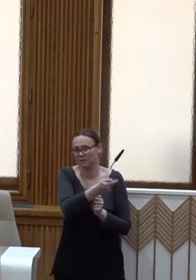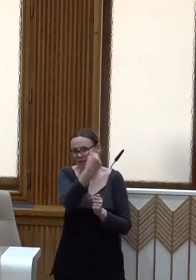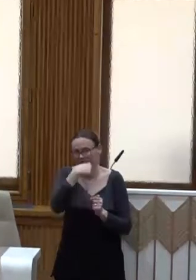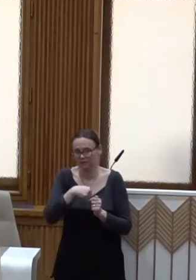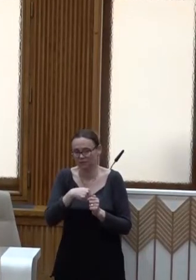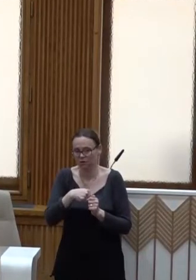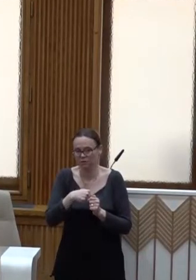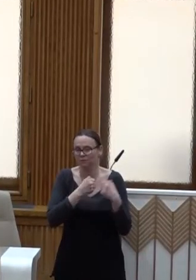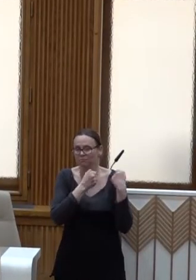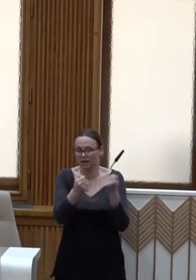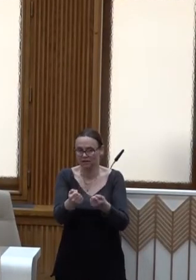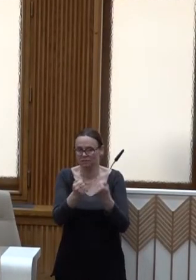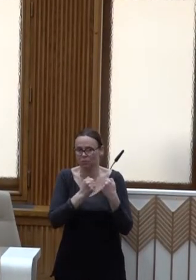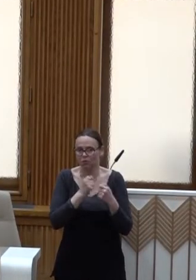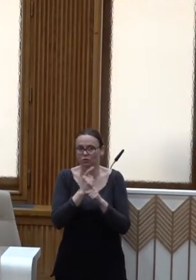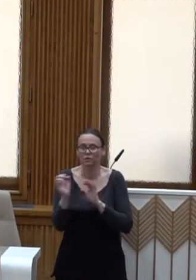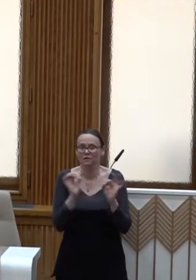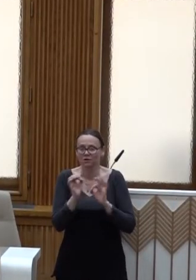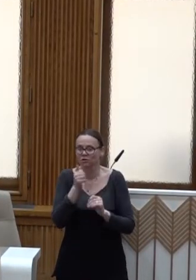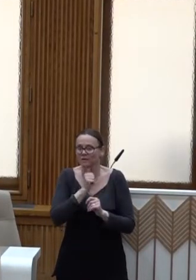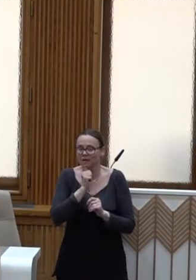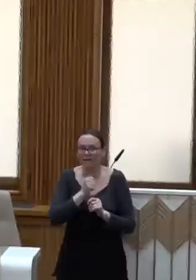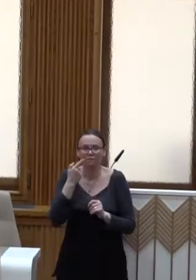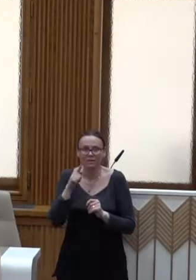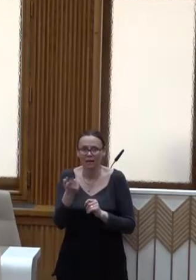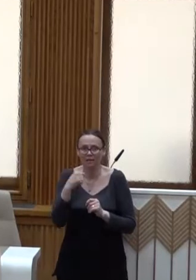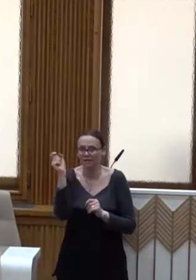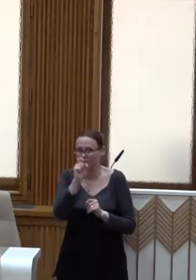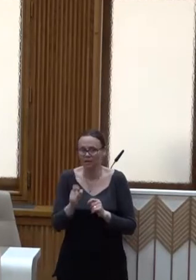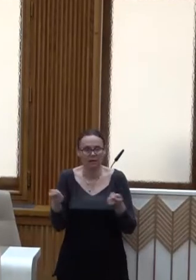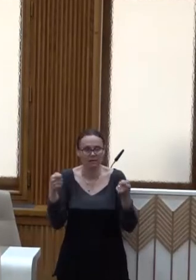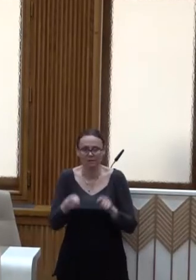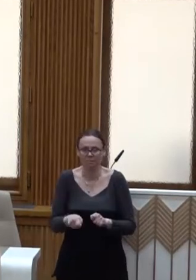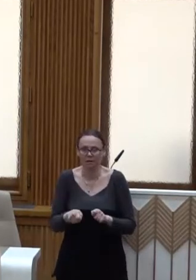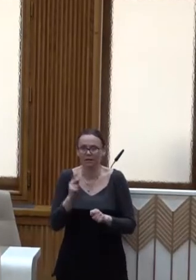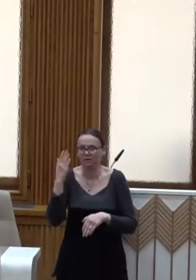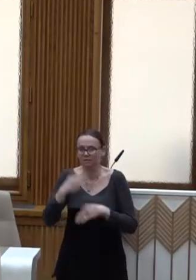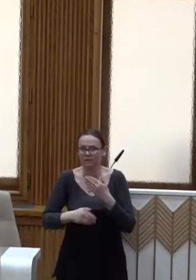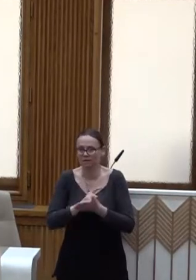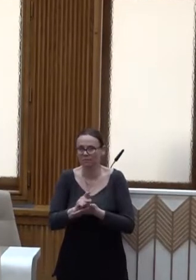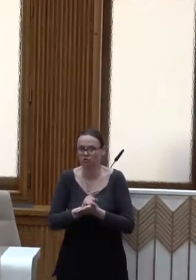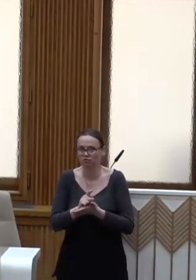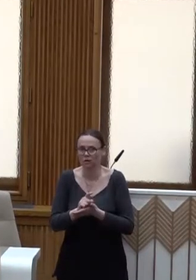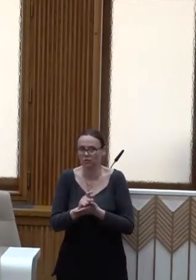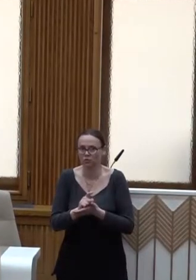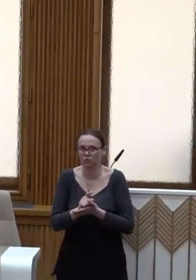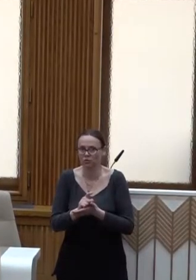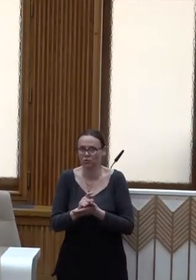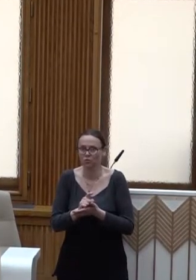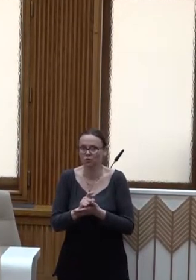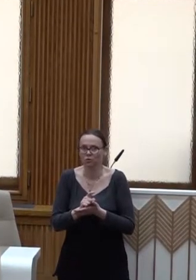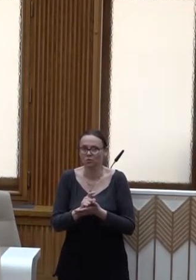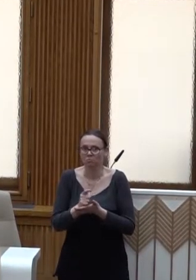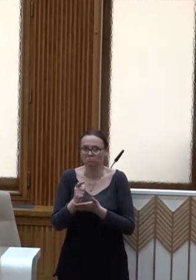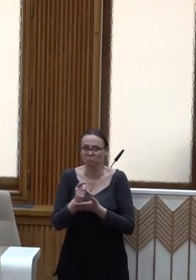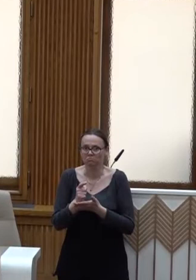se zapre transport sveže zelenjave in sadja iz Italije, ki se je v zadnjem času razumljivih razlogov